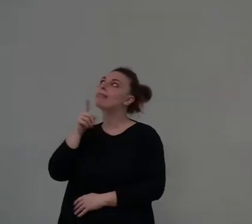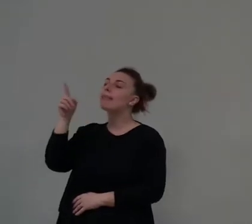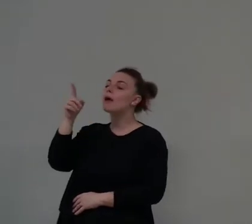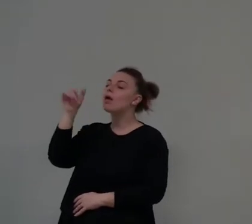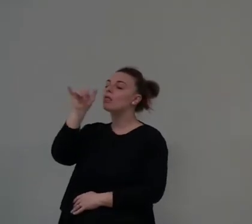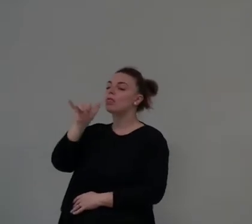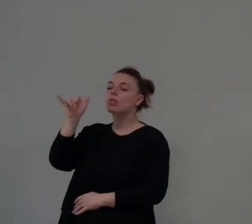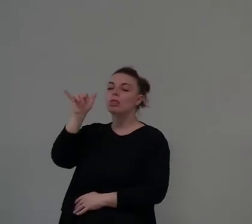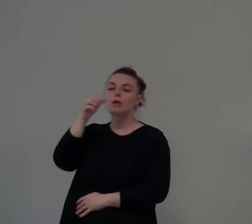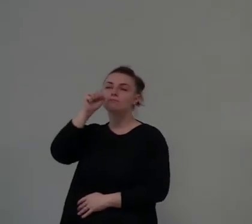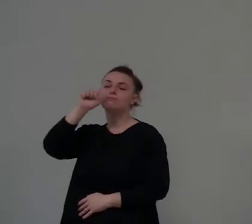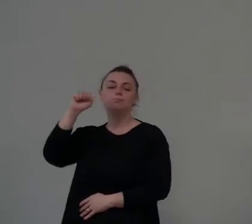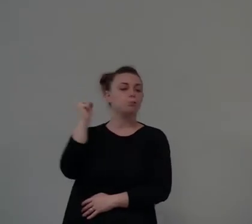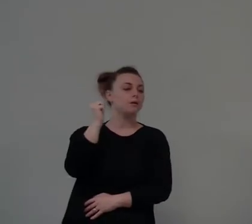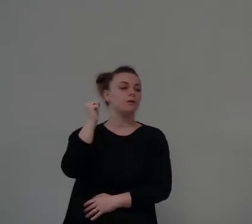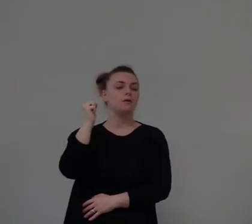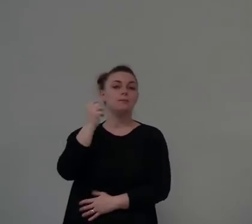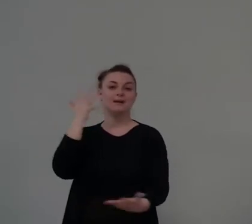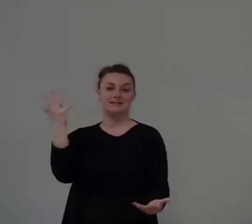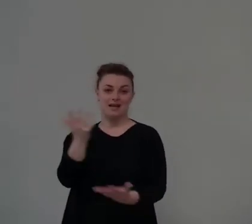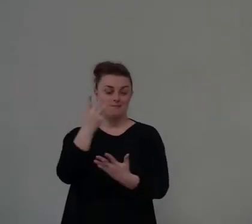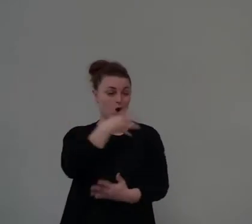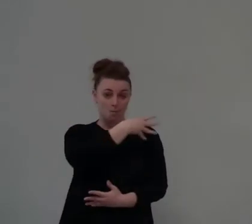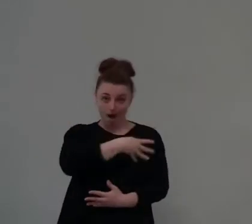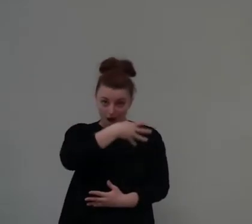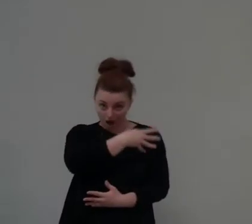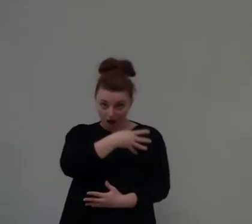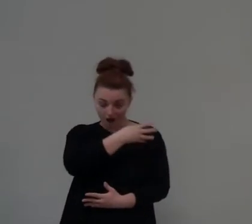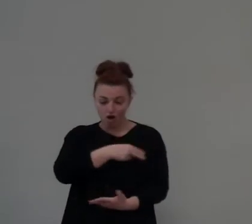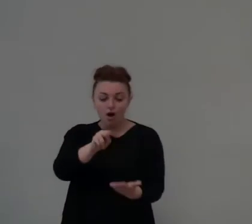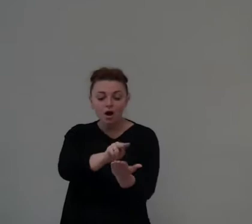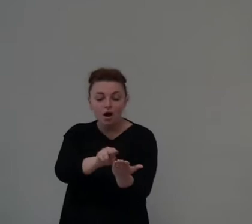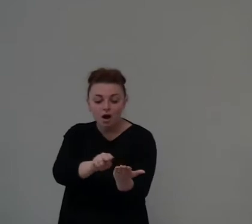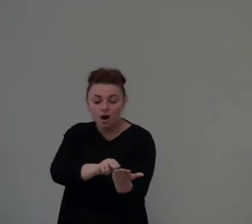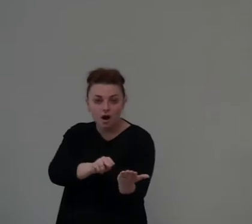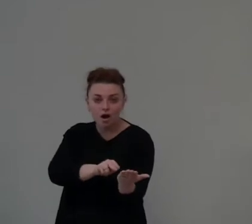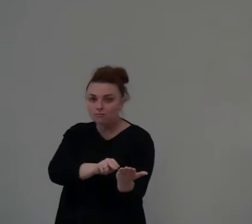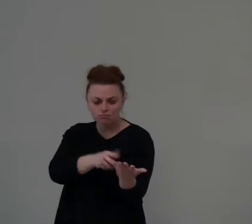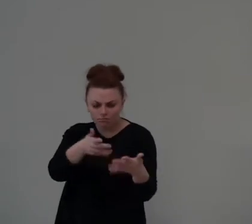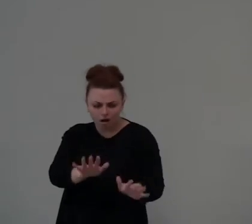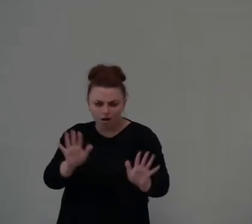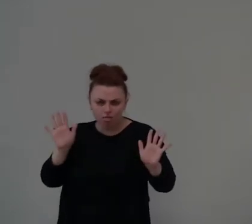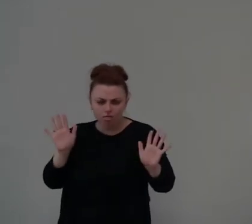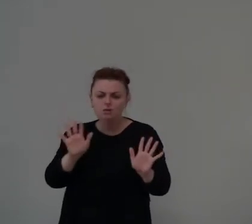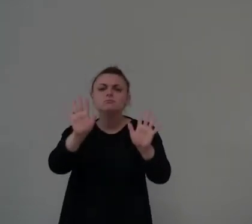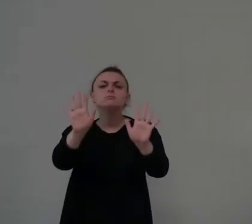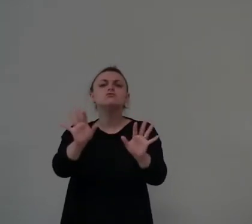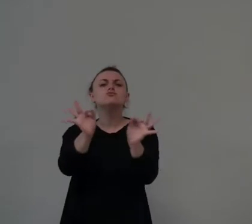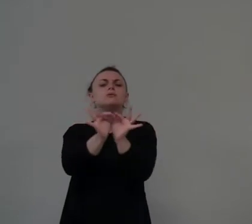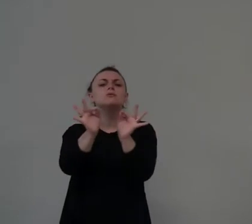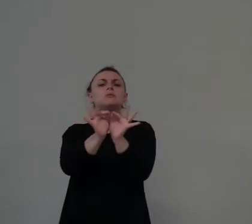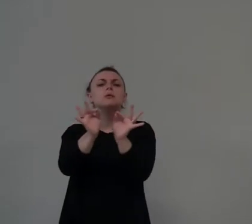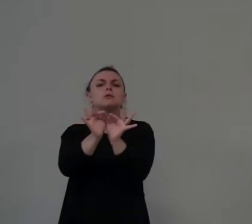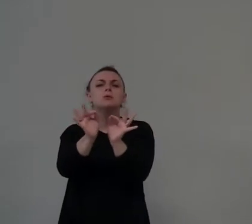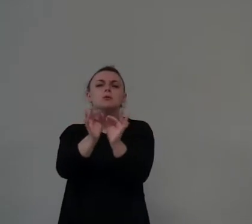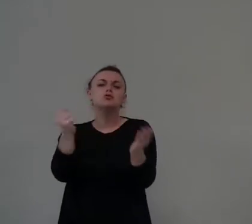Marco, smetti di scrivere la predicazione. Marco, soltanto 10 minuti, che ti costa?